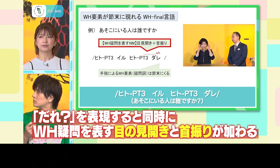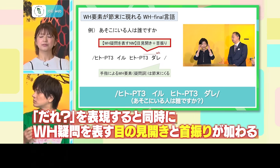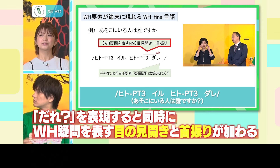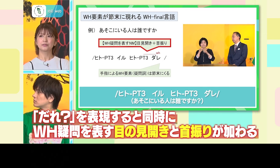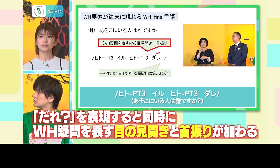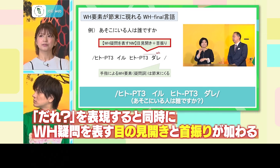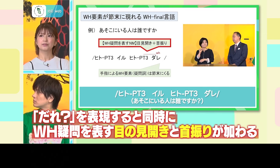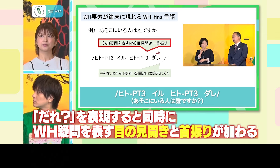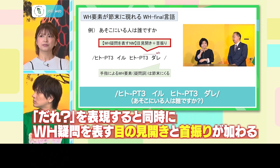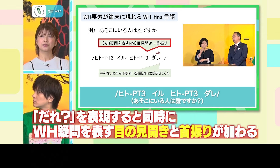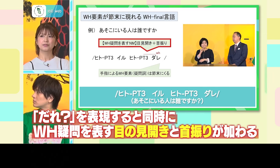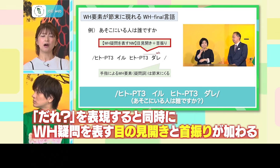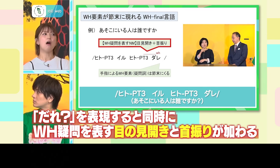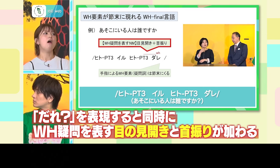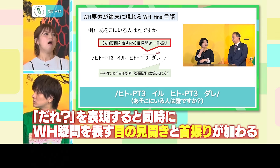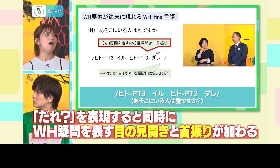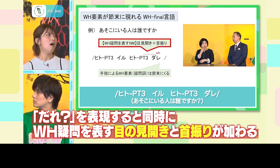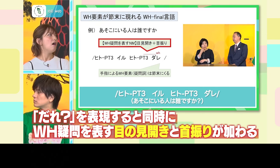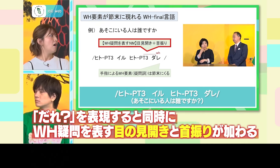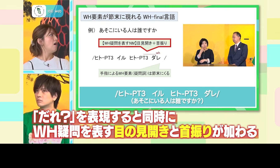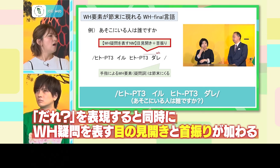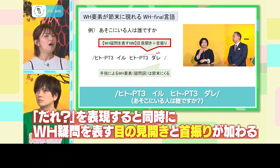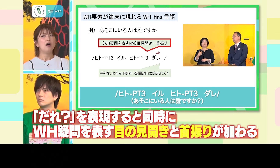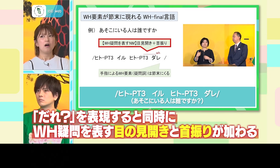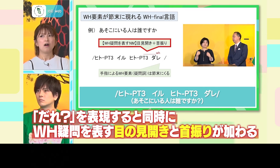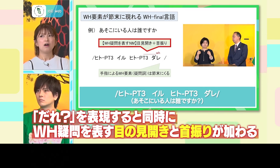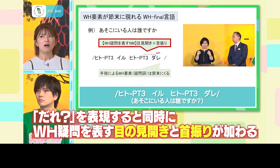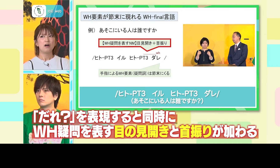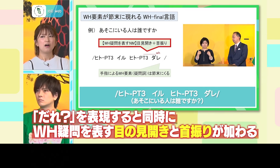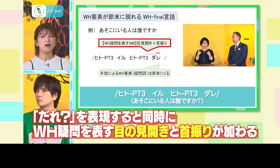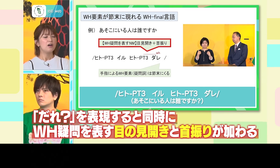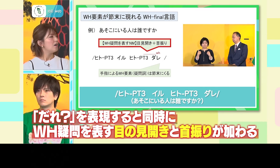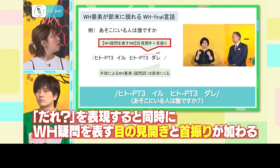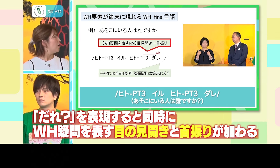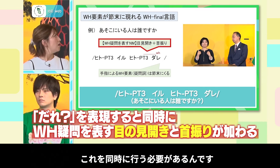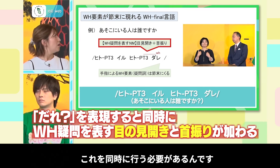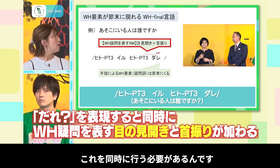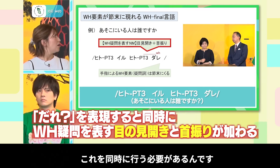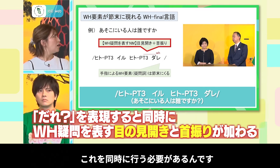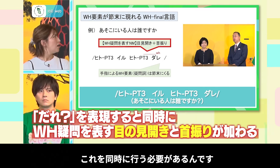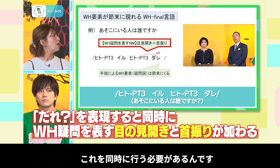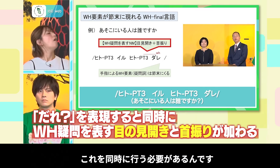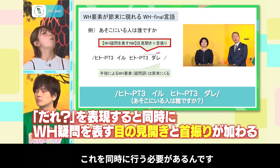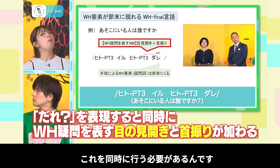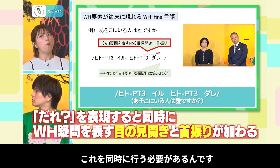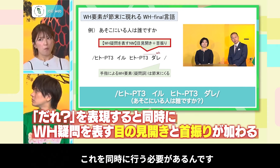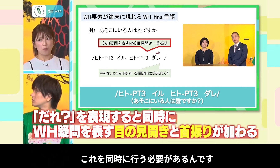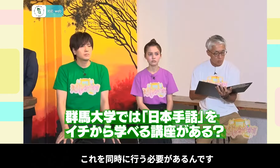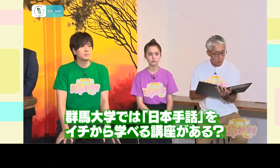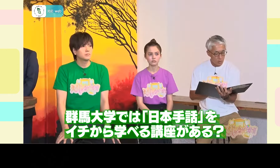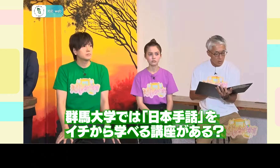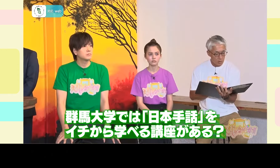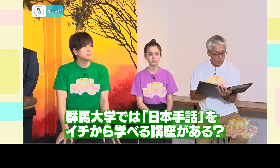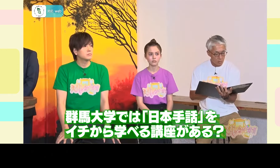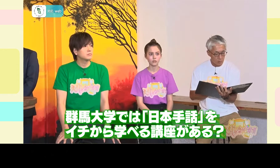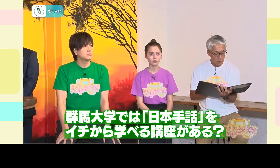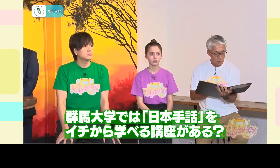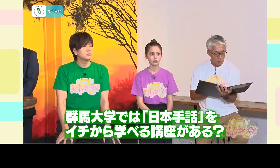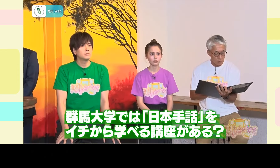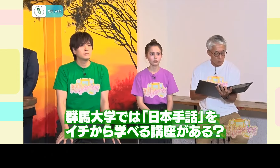に目が見開いて、そして首振りが行われるということ、これを同時に行う必要があるんです。 群馬大学ではその日本